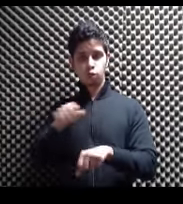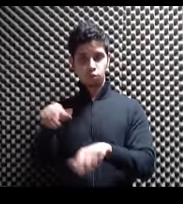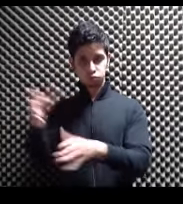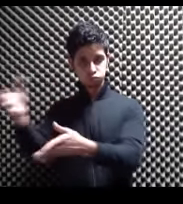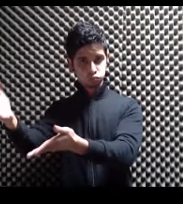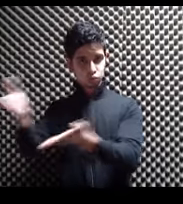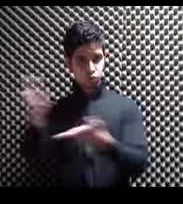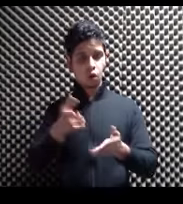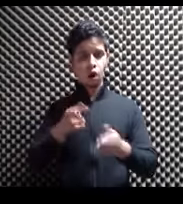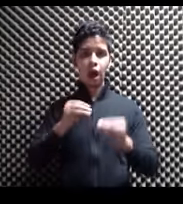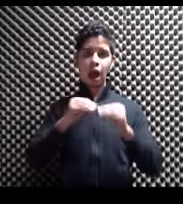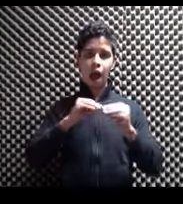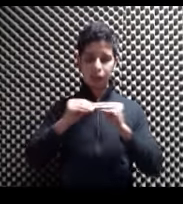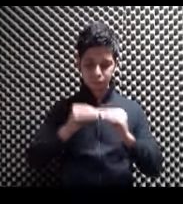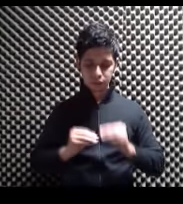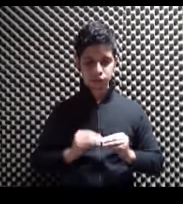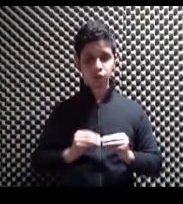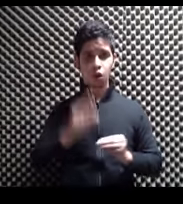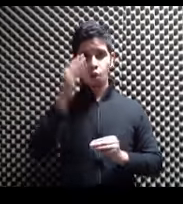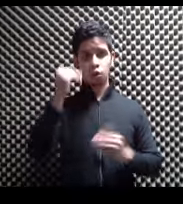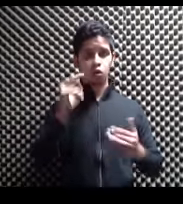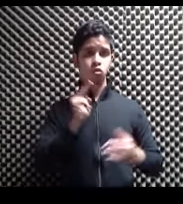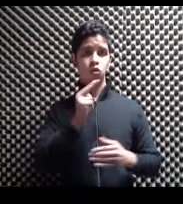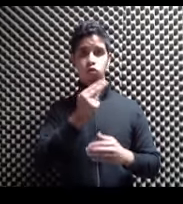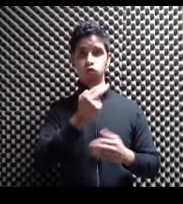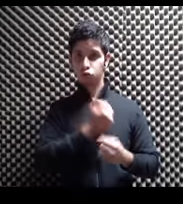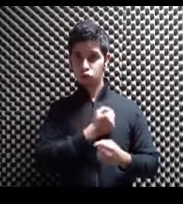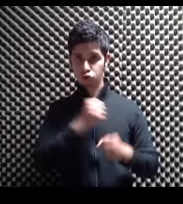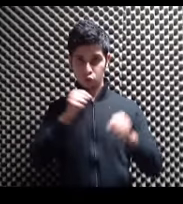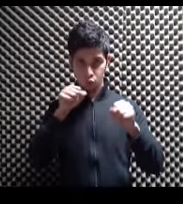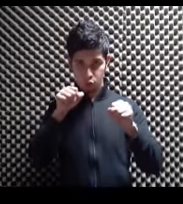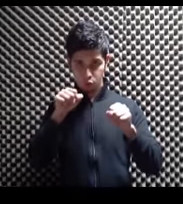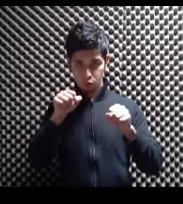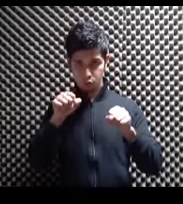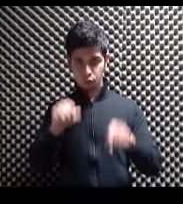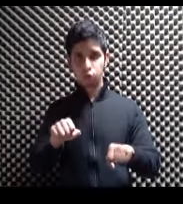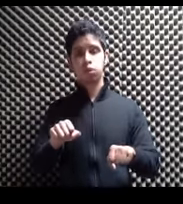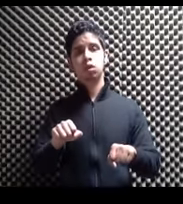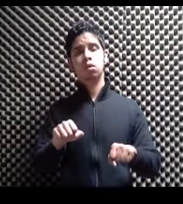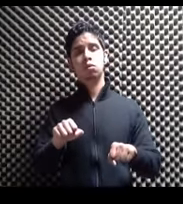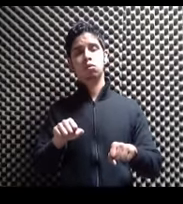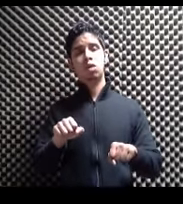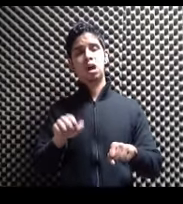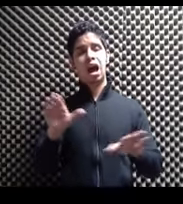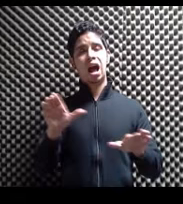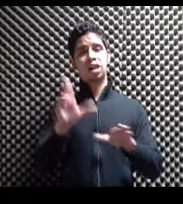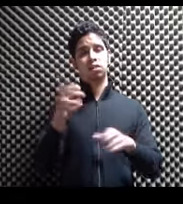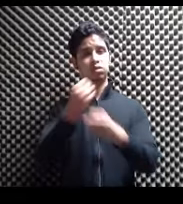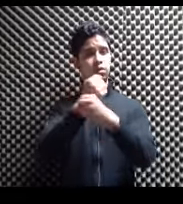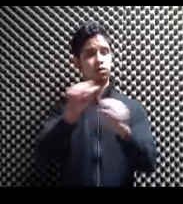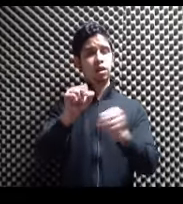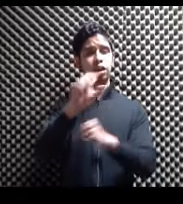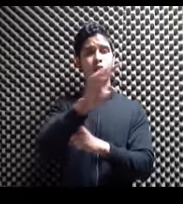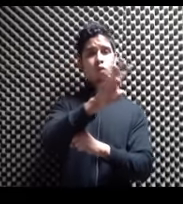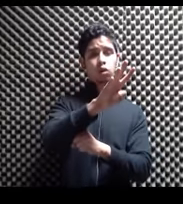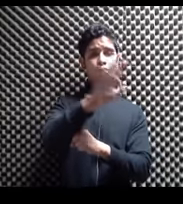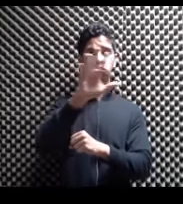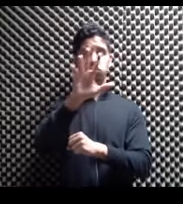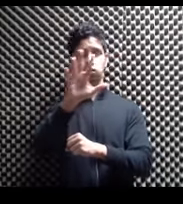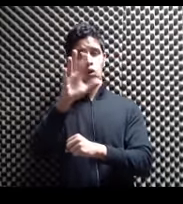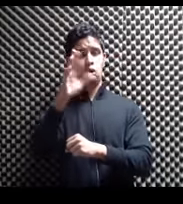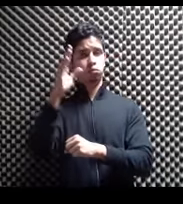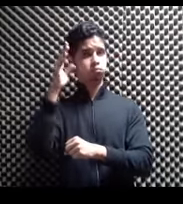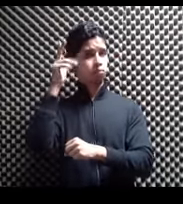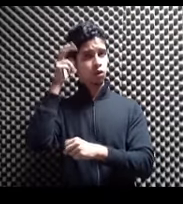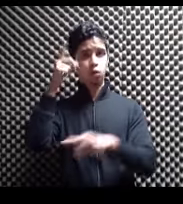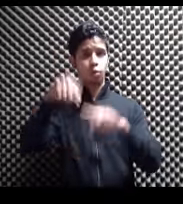de más de 5 caballos, no lo podemos hacer y tenemos que dar varios viajes. Porque lo que contamos es con una guagua, que la preparamos para eso. Claro. Y esa guaguita ha